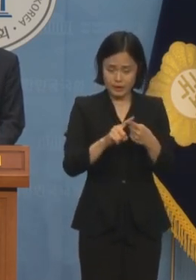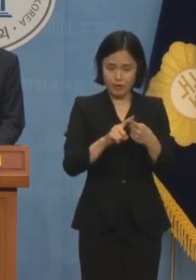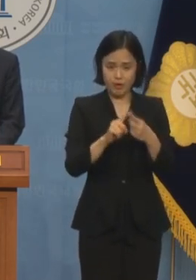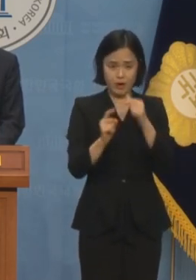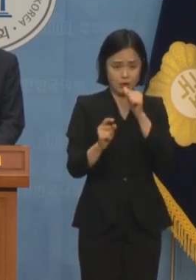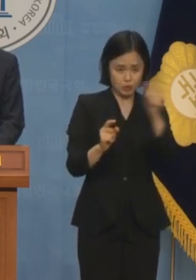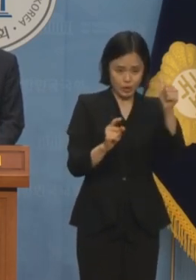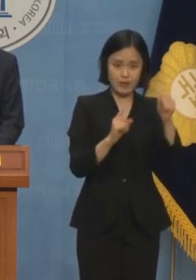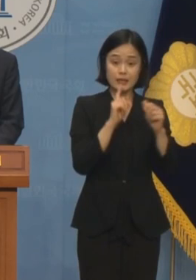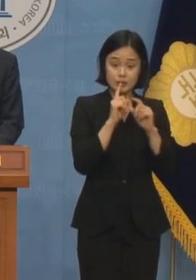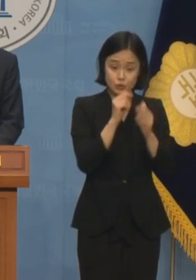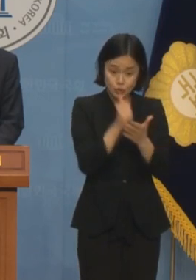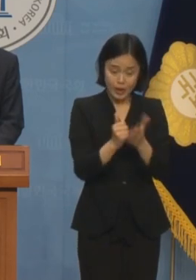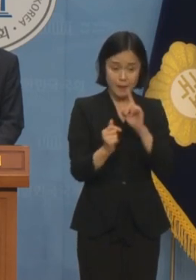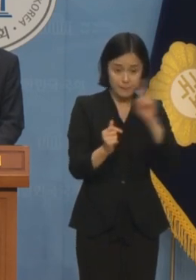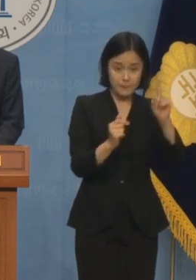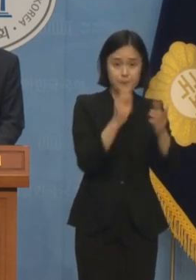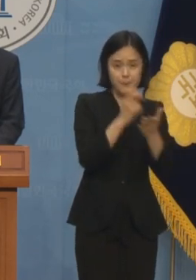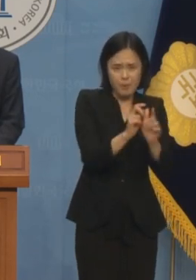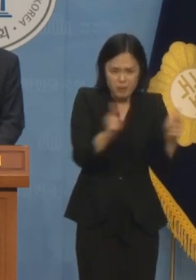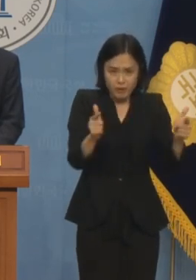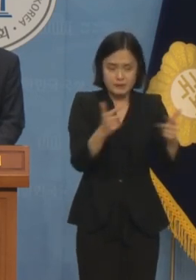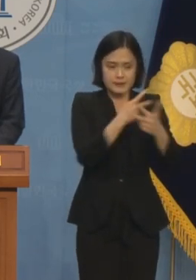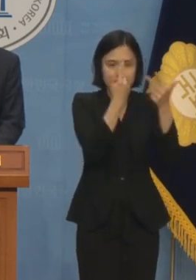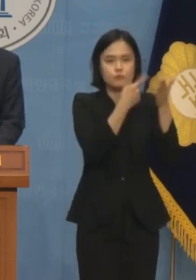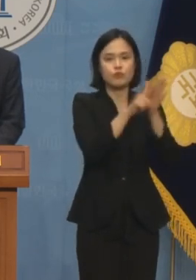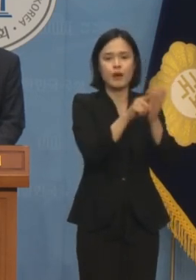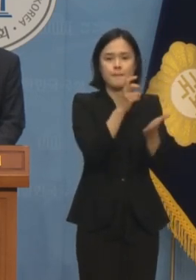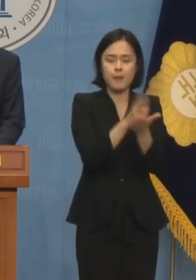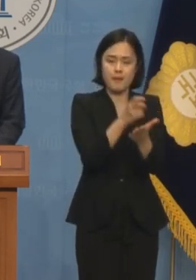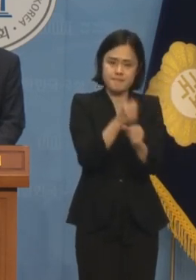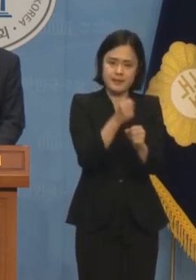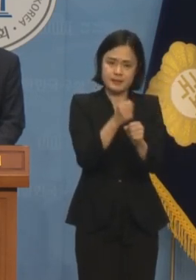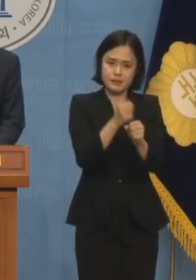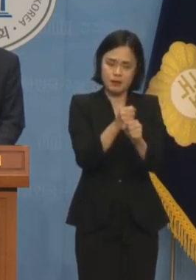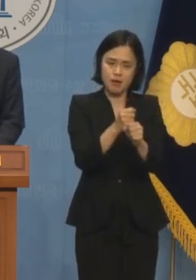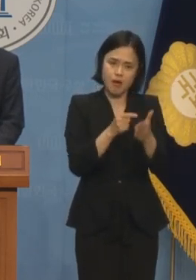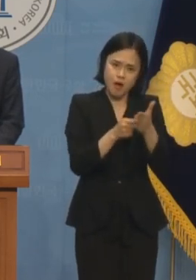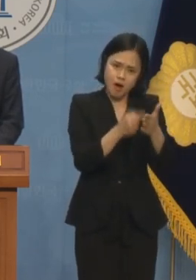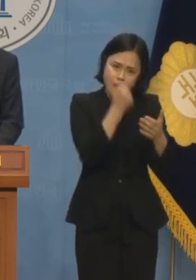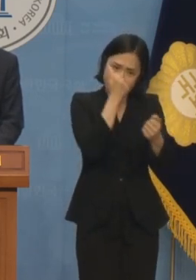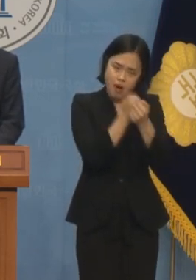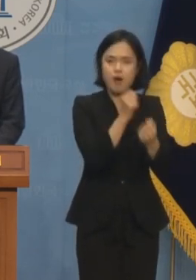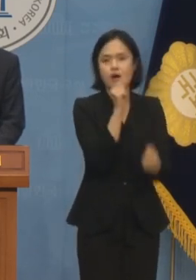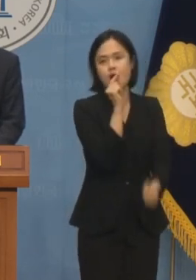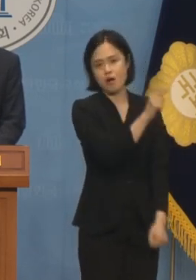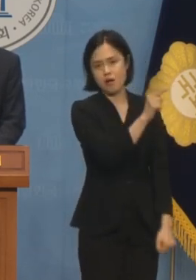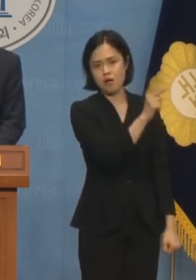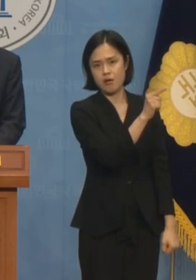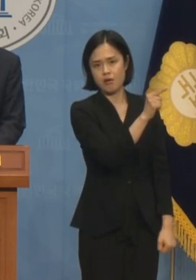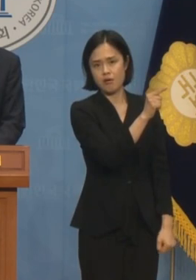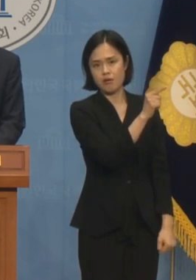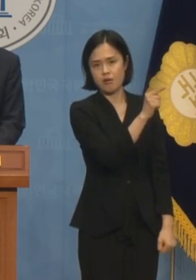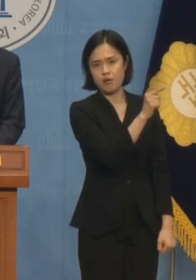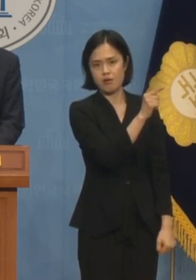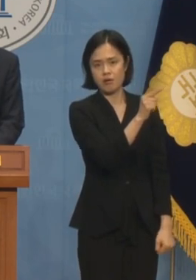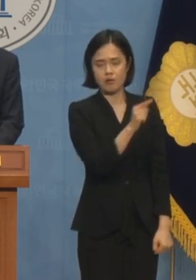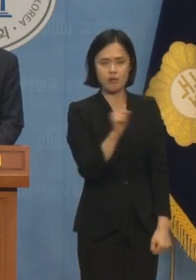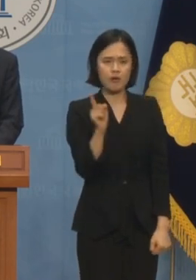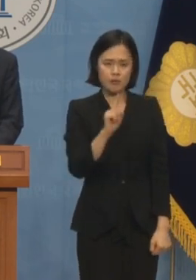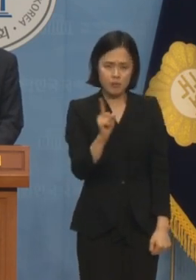수사금지법도 밀어붙이고 있습니다. 사법부에 대한 민주적 통제라는 말도 안 되는 이유를